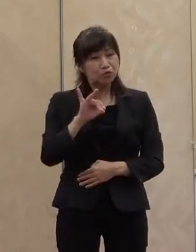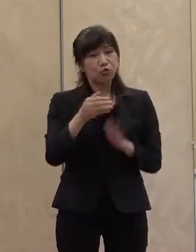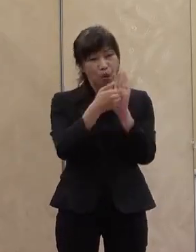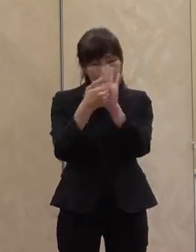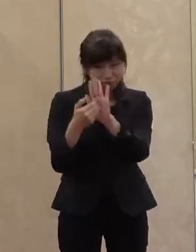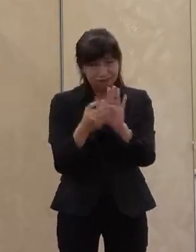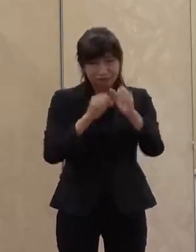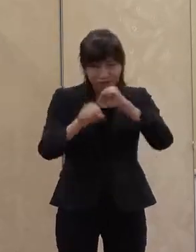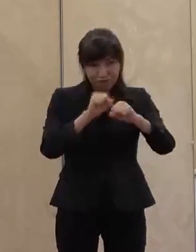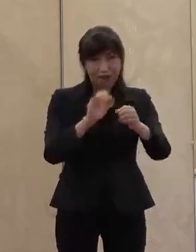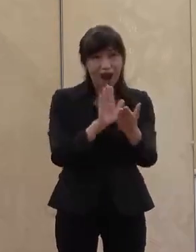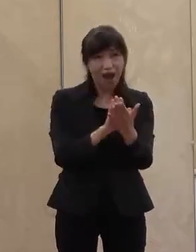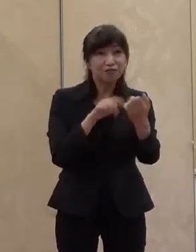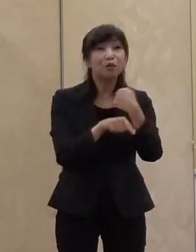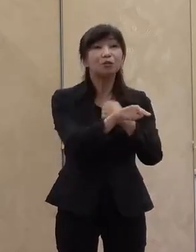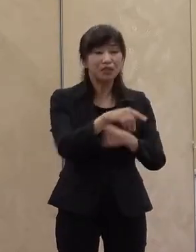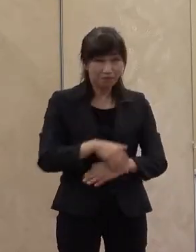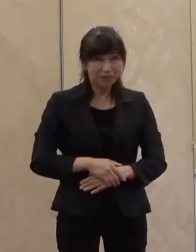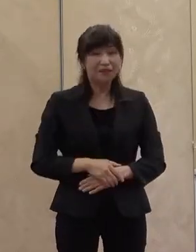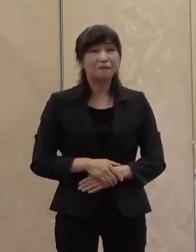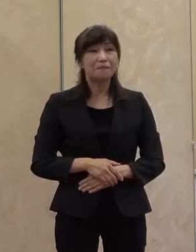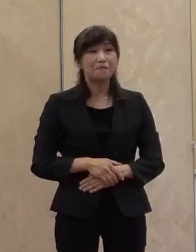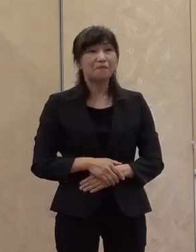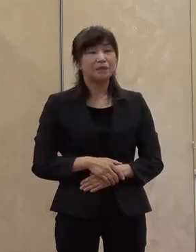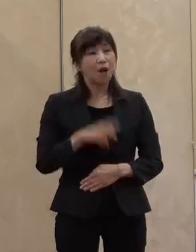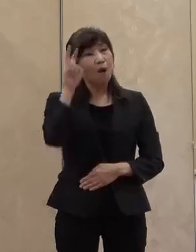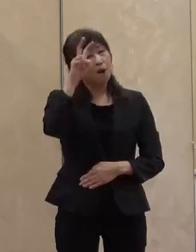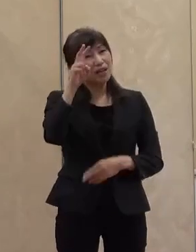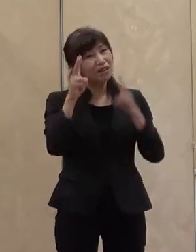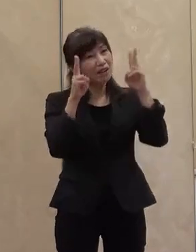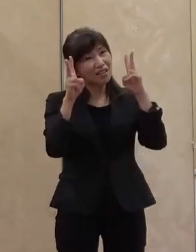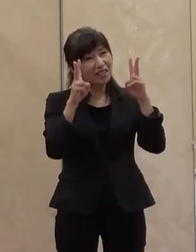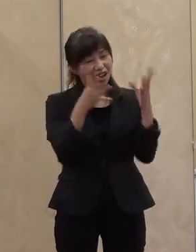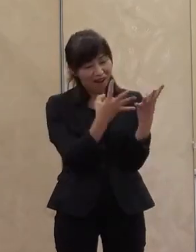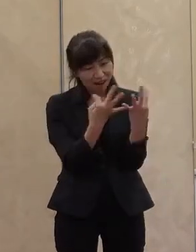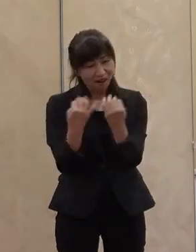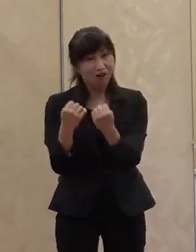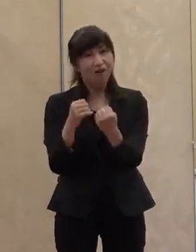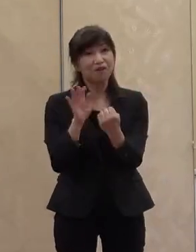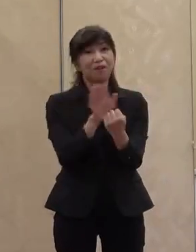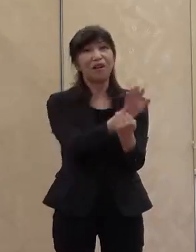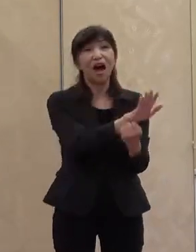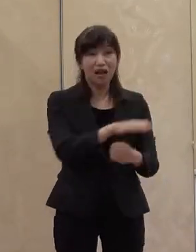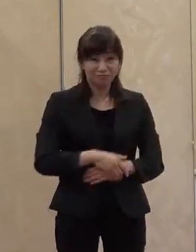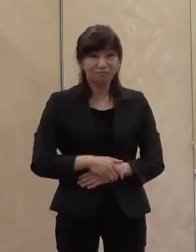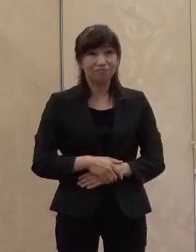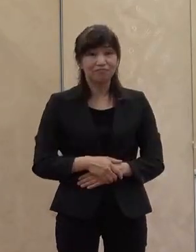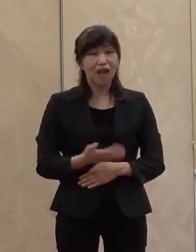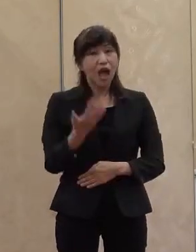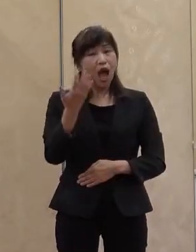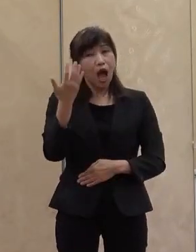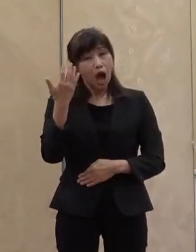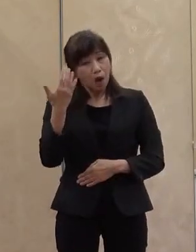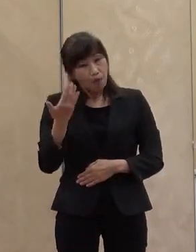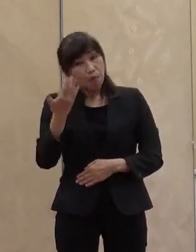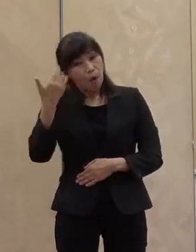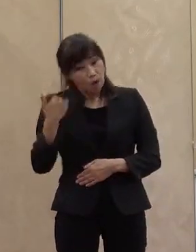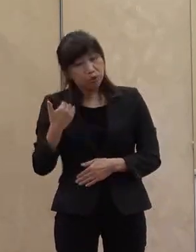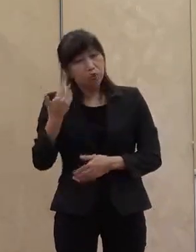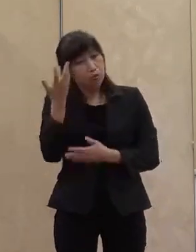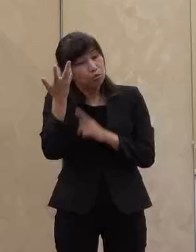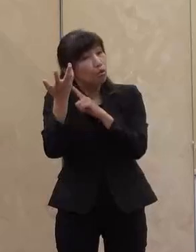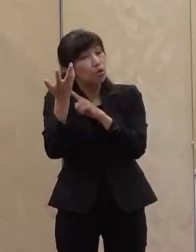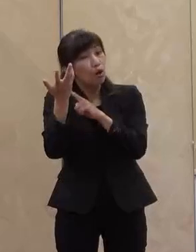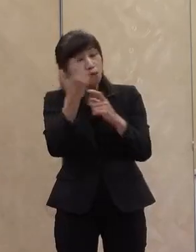含めて多くの大阪の事業者の方にご利用いただいたというふうに思ってますので、まあ、当初より想定してたより数が多いですから、上乗